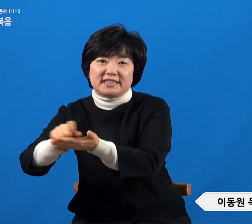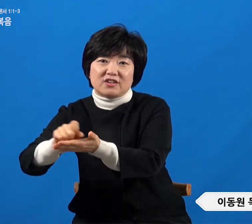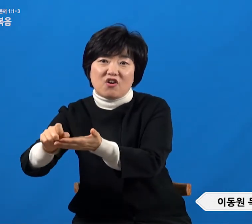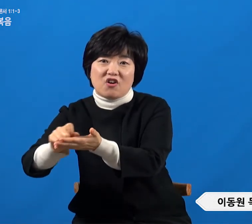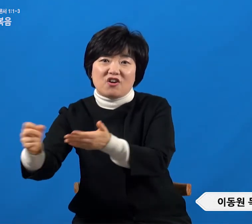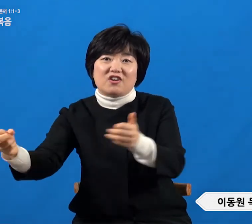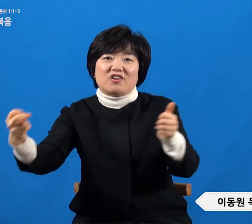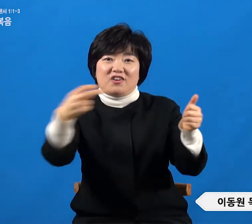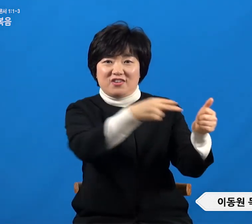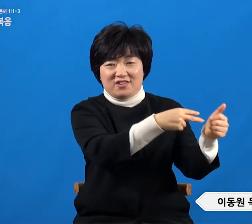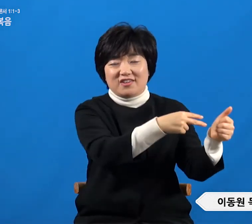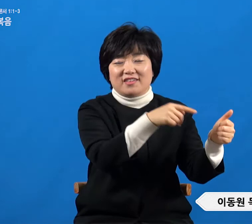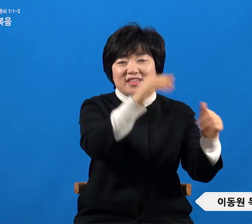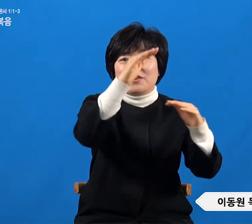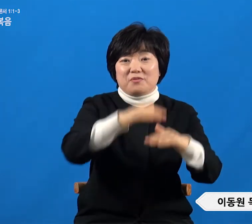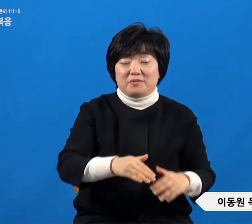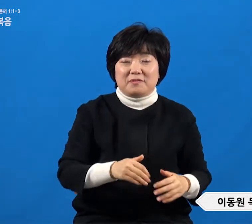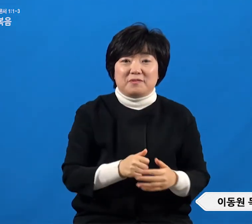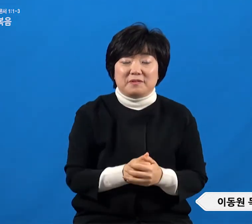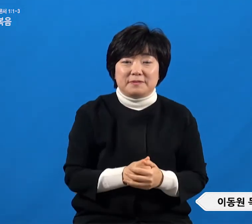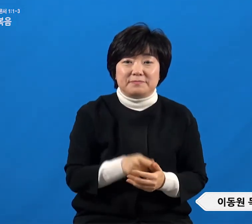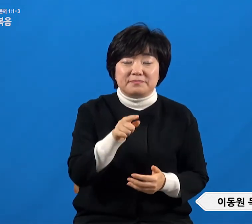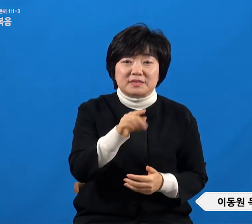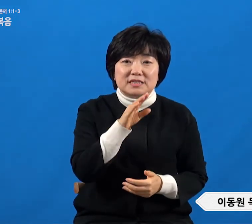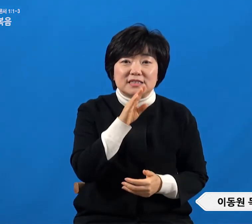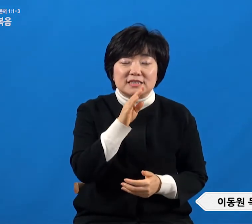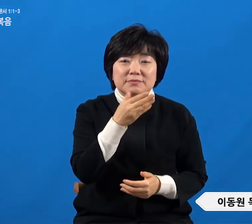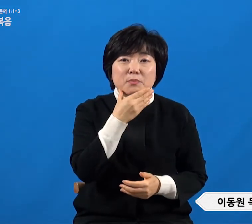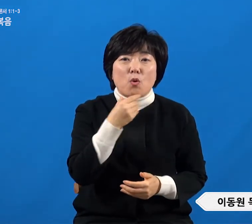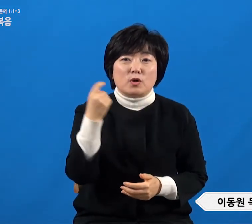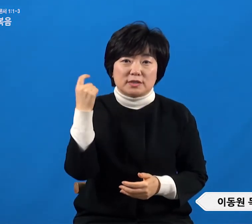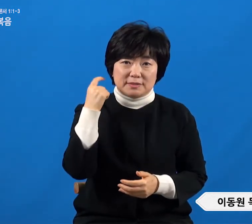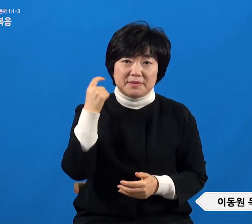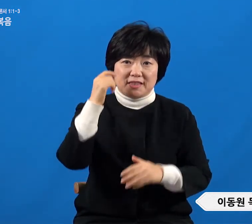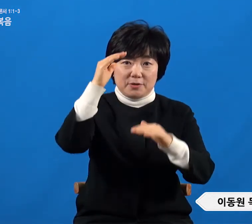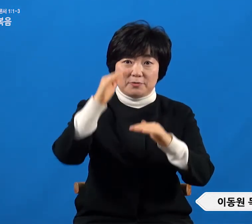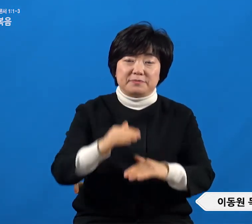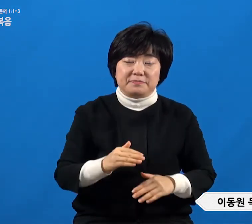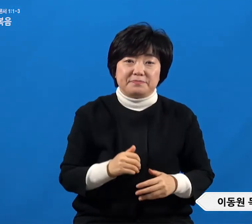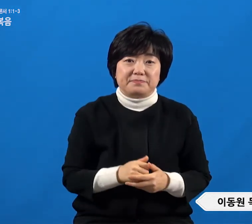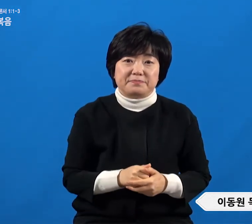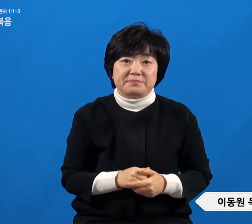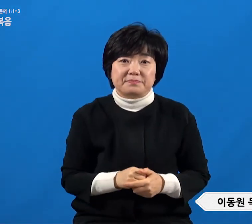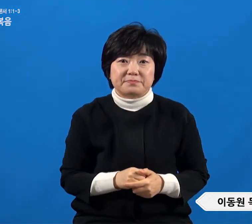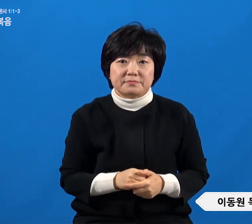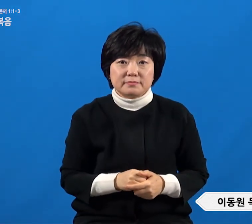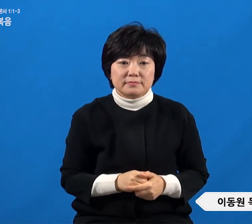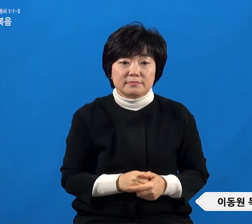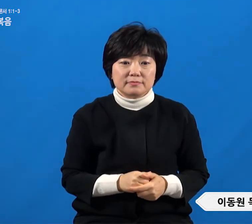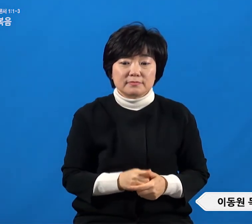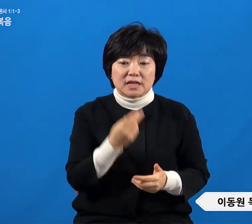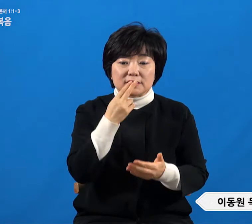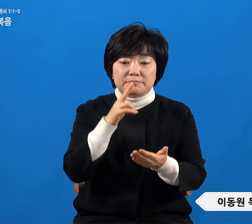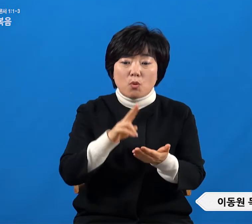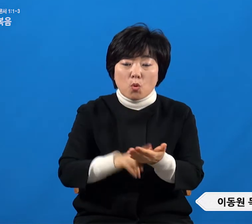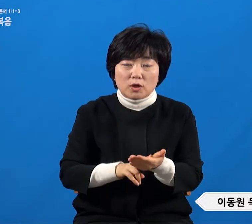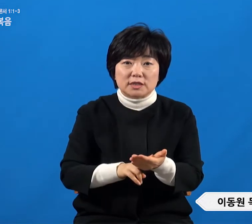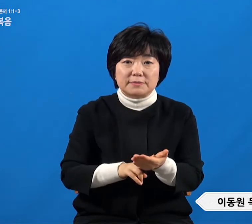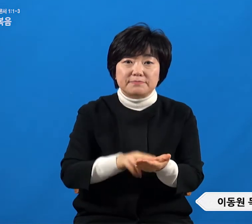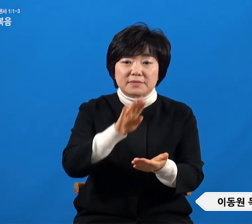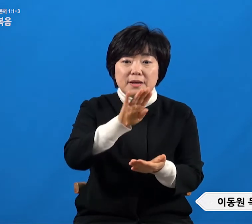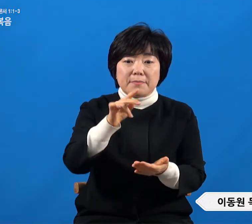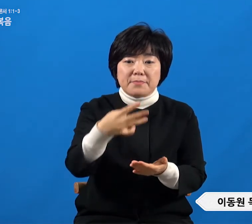목마르게 기다리고 있는 이 시대의 복음의 진수를 접하게 됩니다. 자, 빌레몬에게 전해진